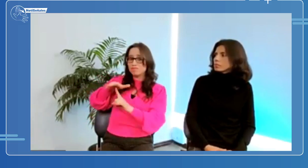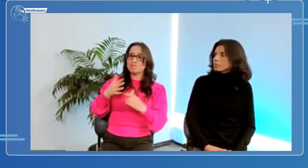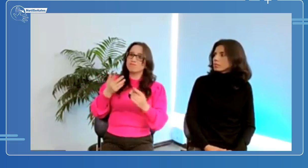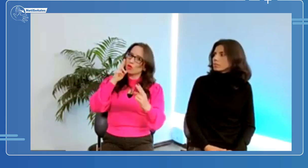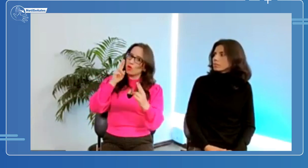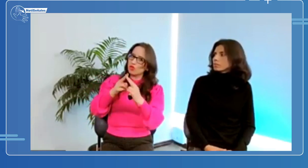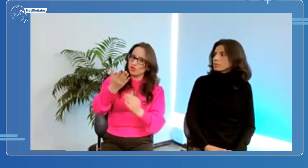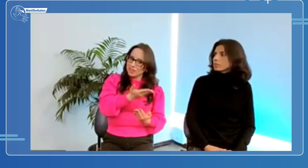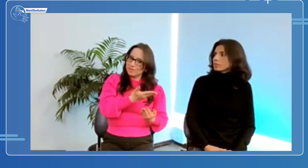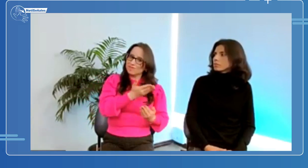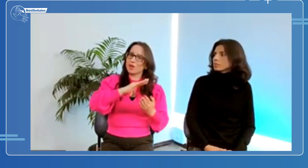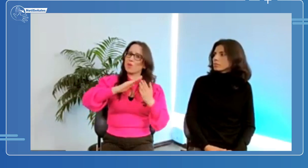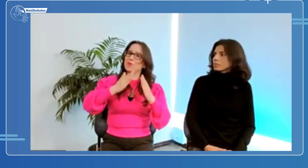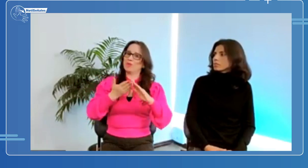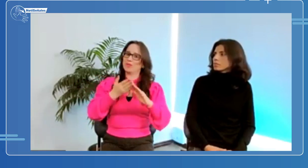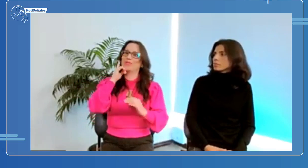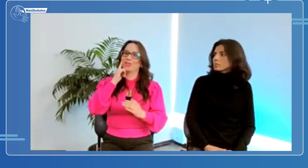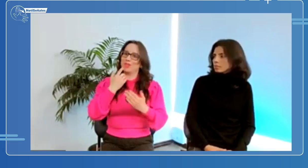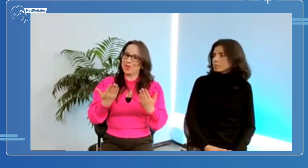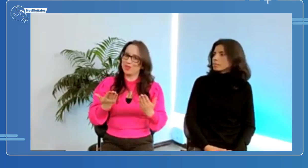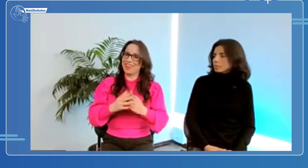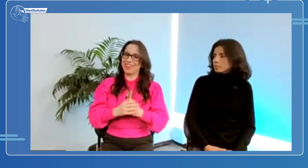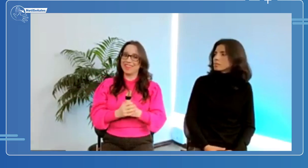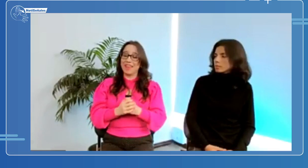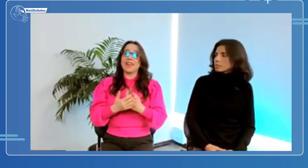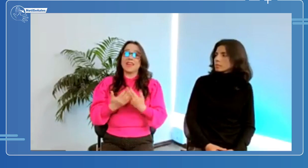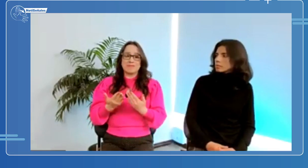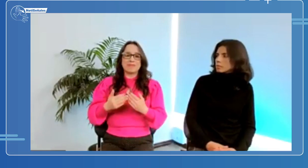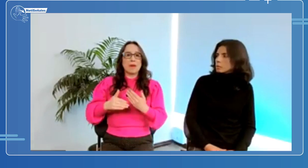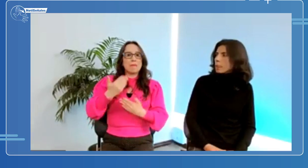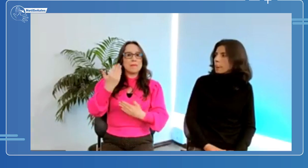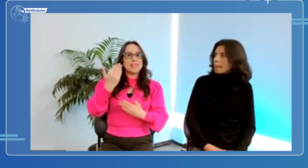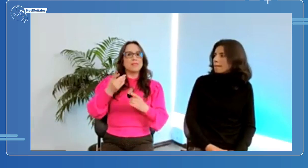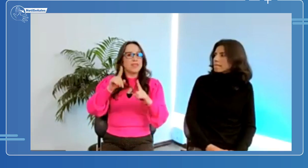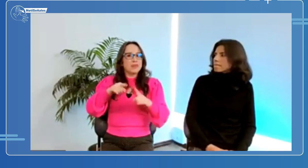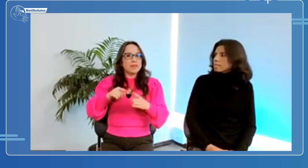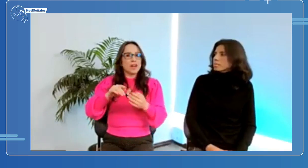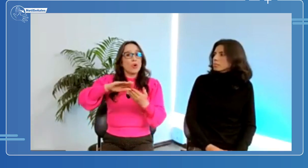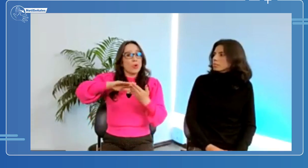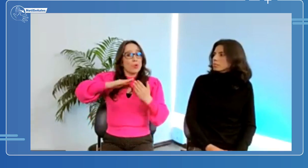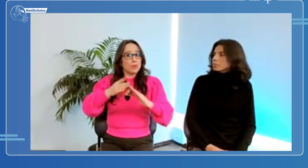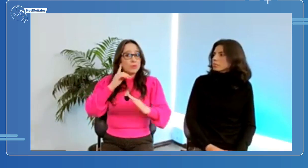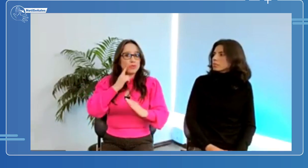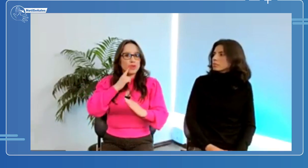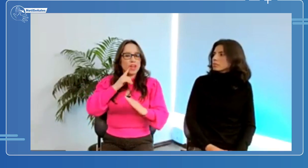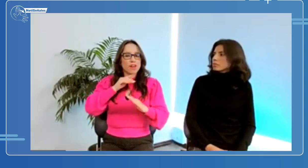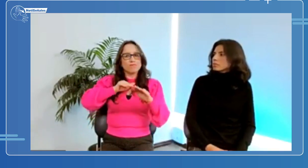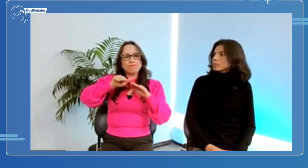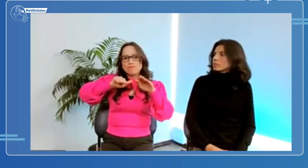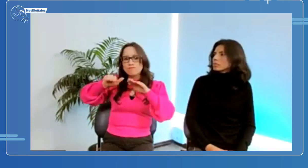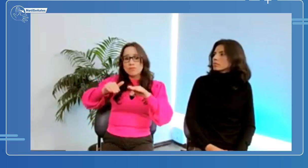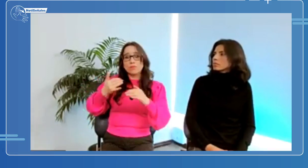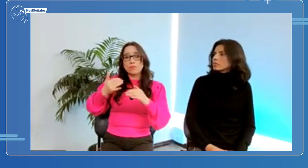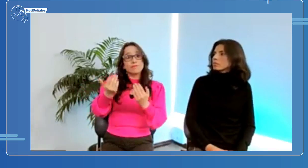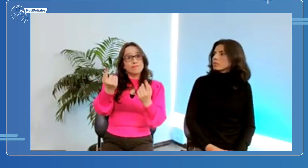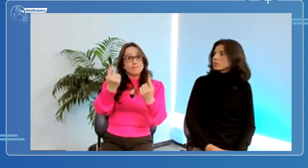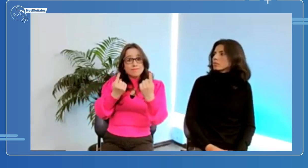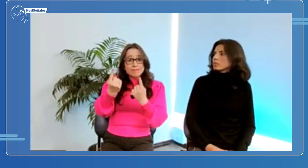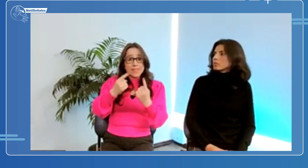señas, y también hicimos como este ejercicio de incidencia con demás funcionarios para que conocieran la comunidad sorda. También hicimos un